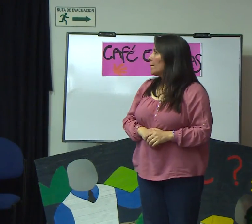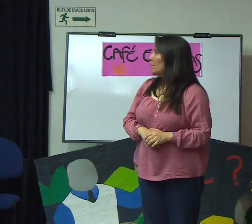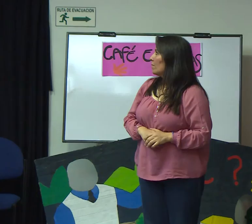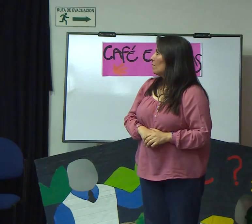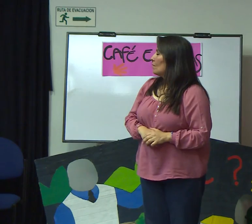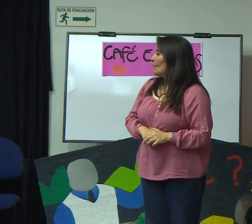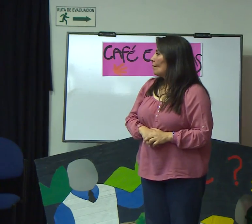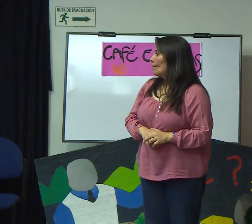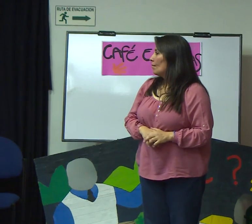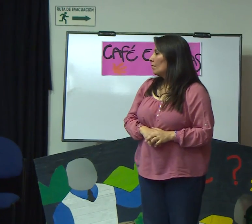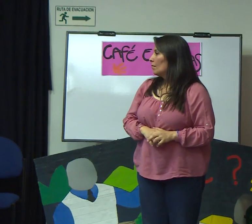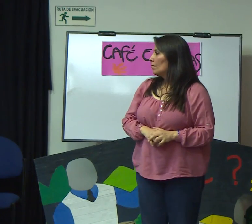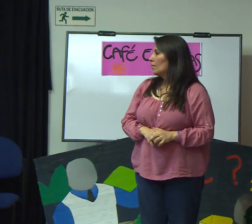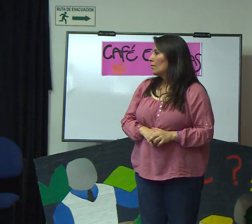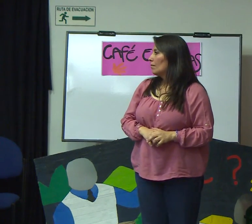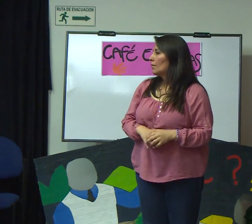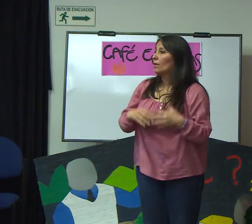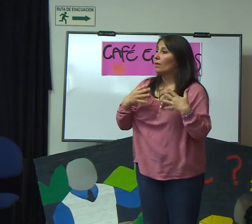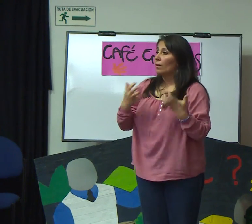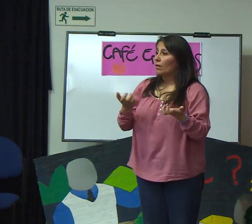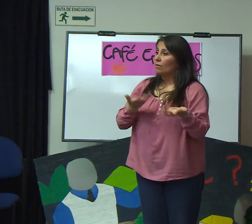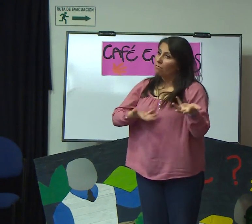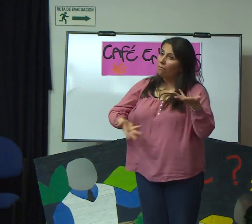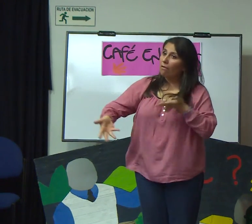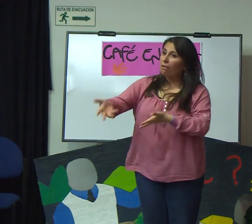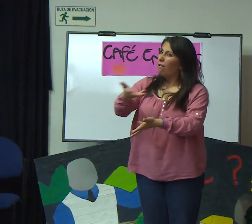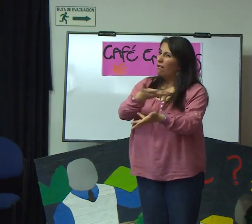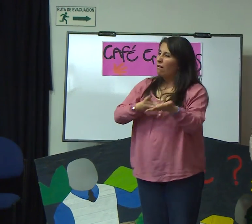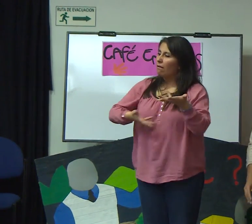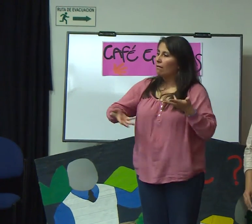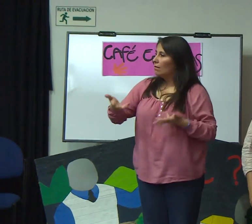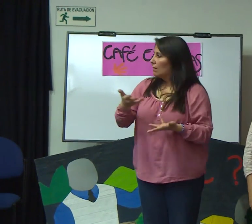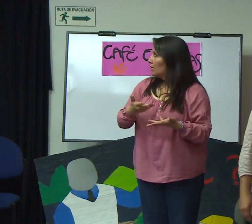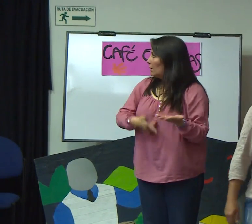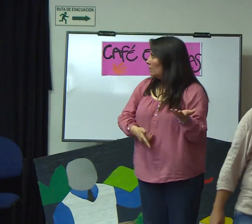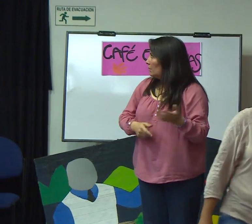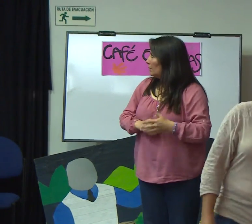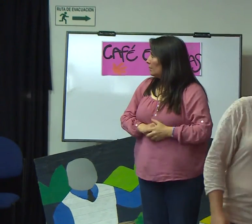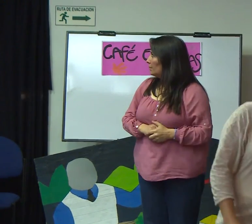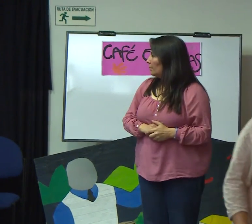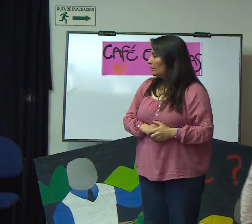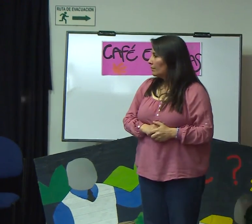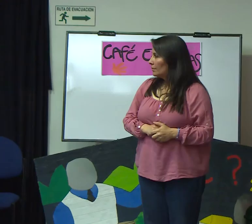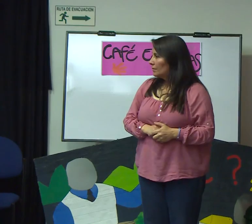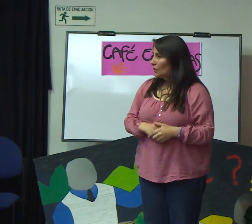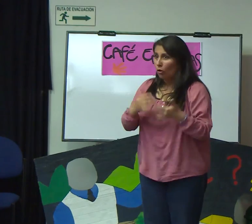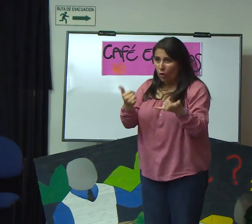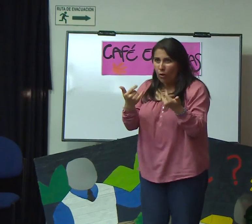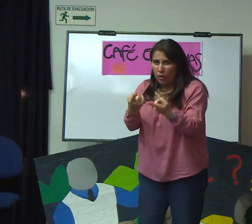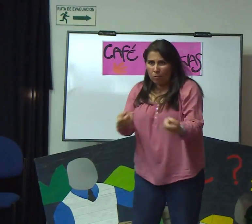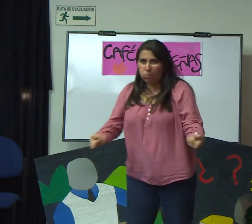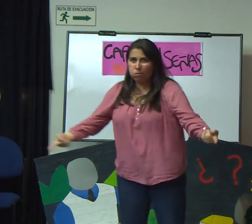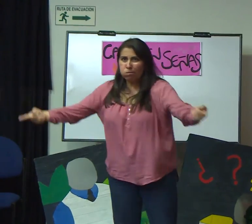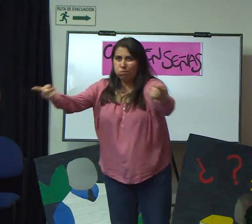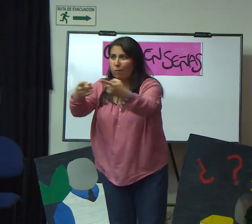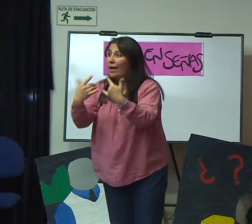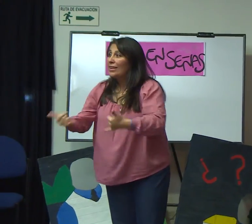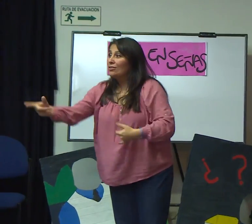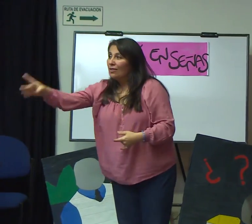Perdón. Yo quiero compartir un poco con base incluso a lo que acaban de ver ustedes, que acaba de hacer la profesora Diana conmigo, y